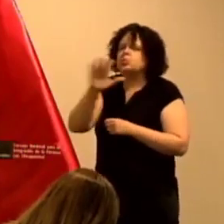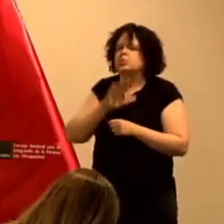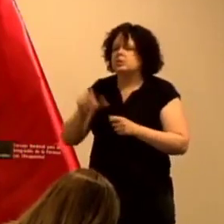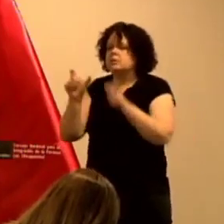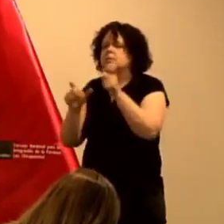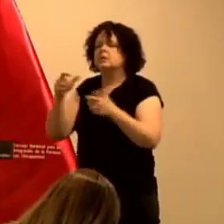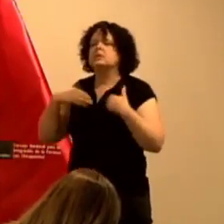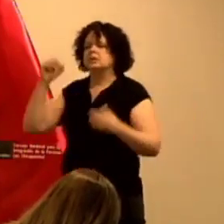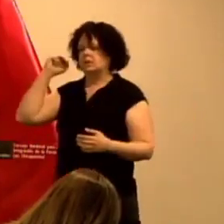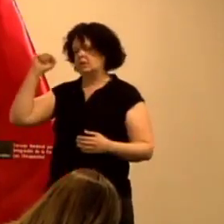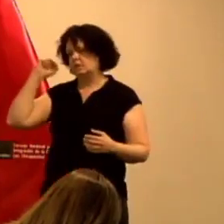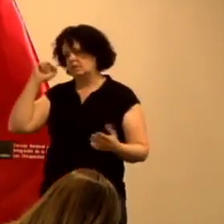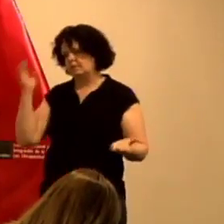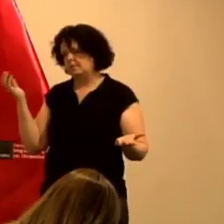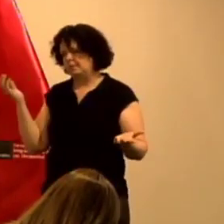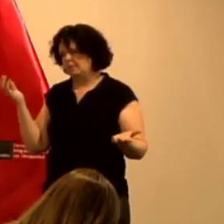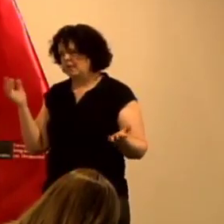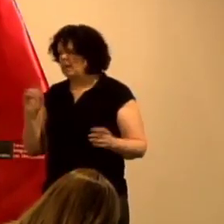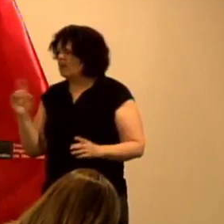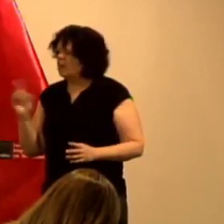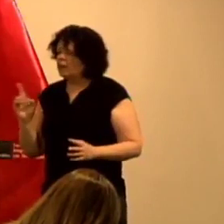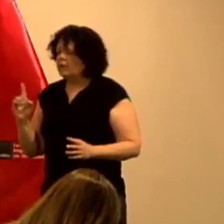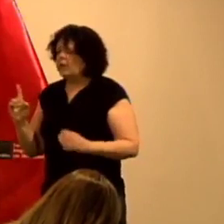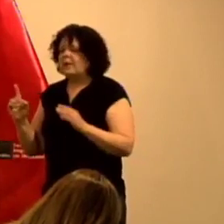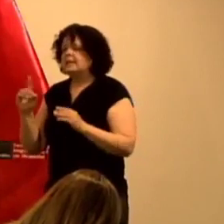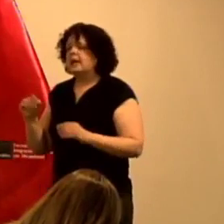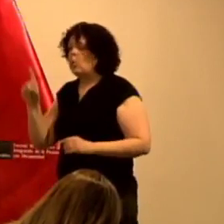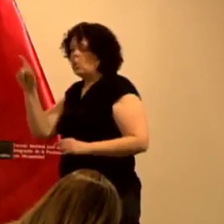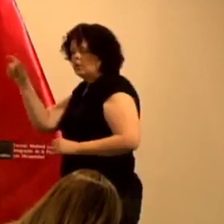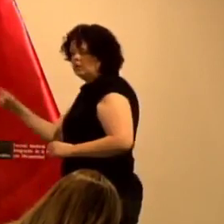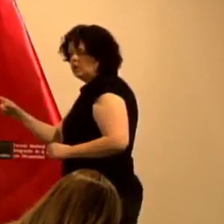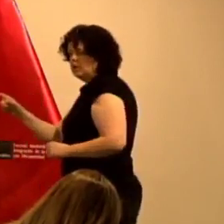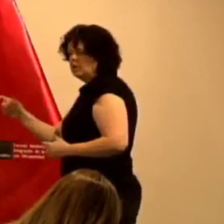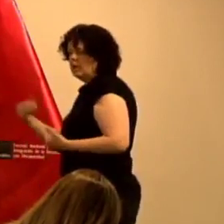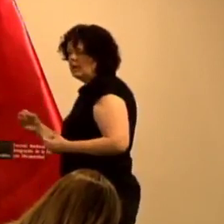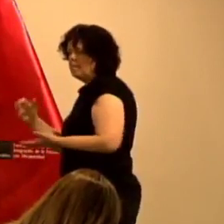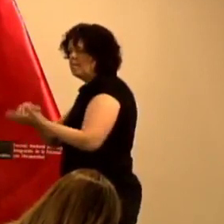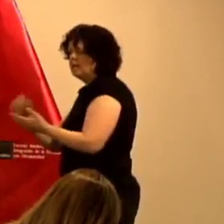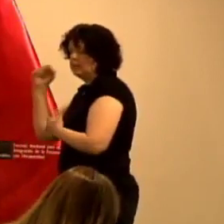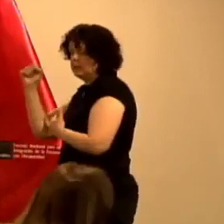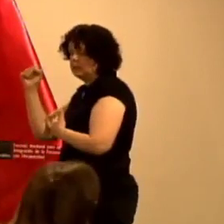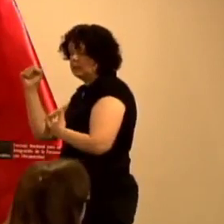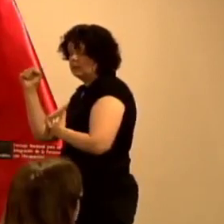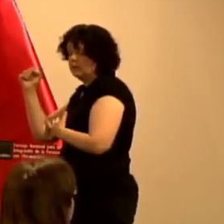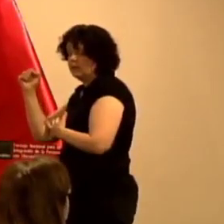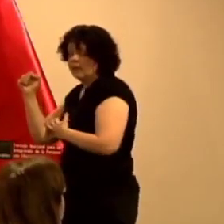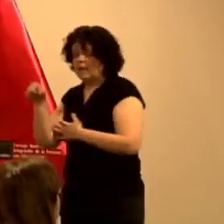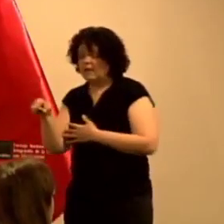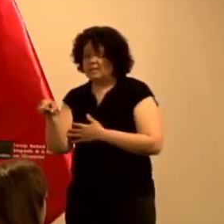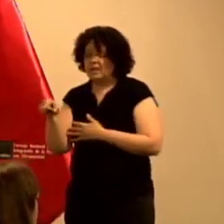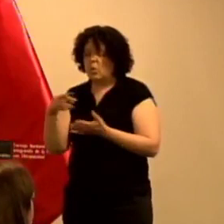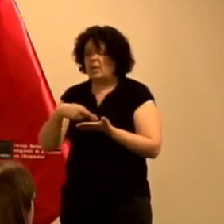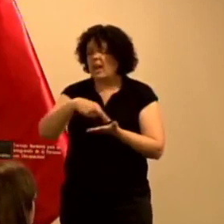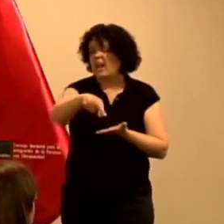gradualidad, ¿no? Porque imagínense que un beneficio le das a una persona de, voy a poner una región, y de la otra